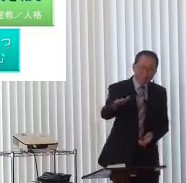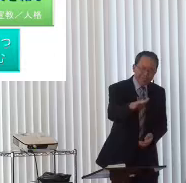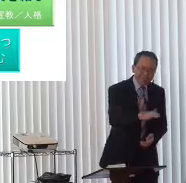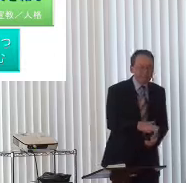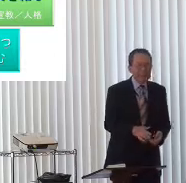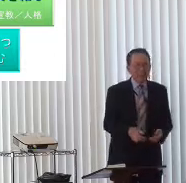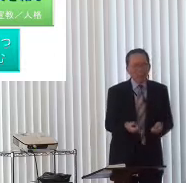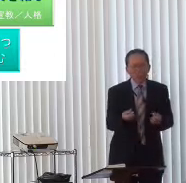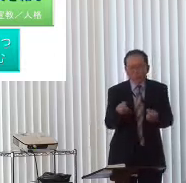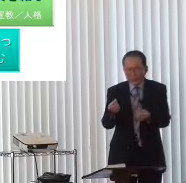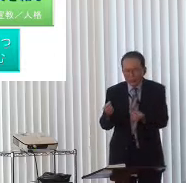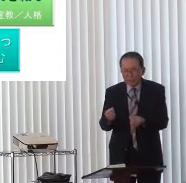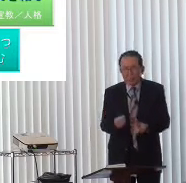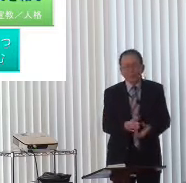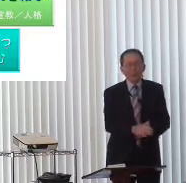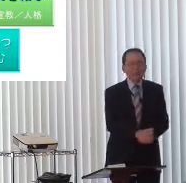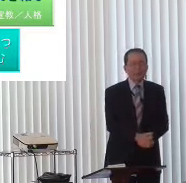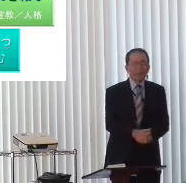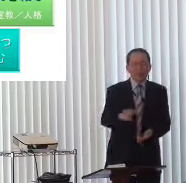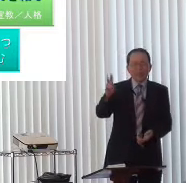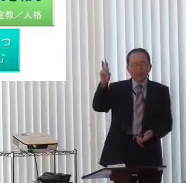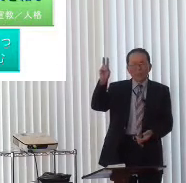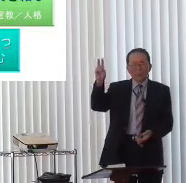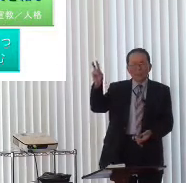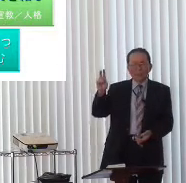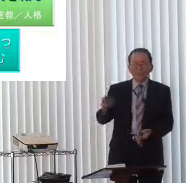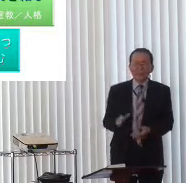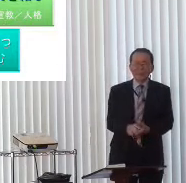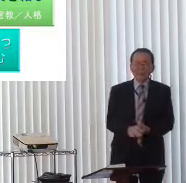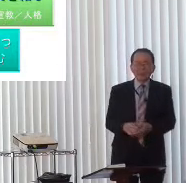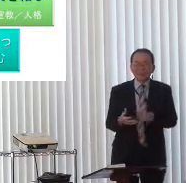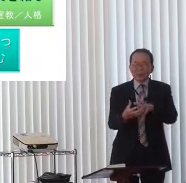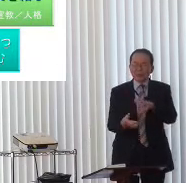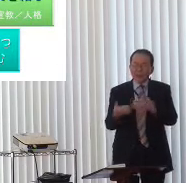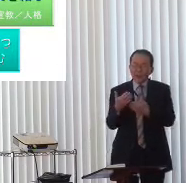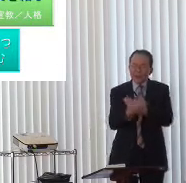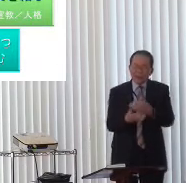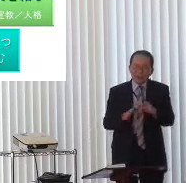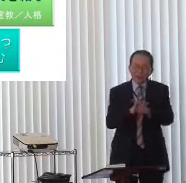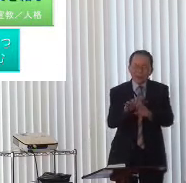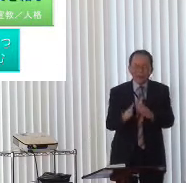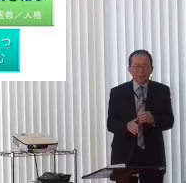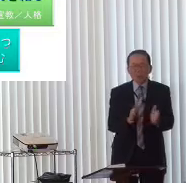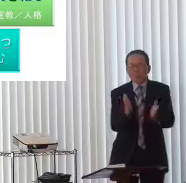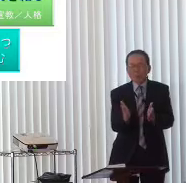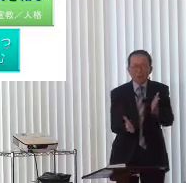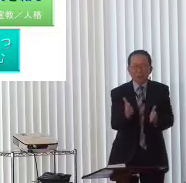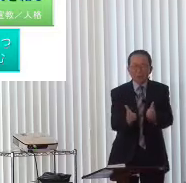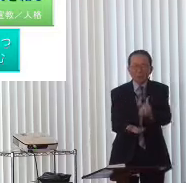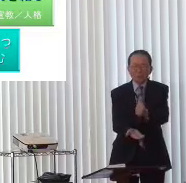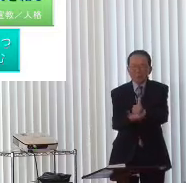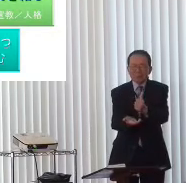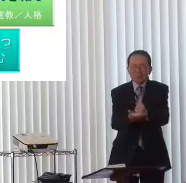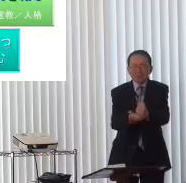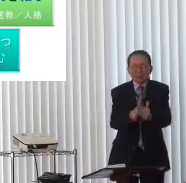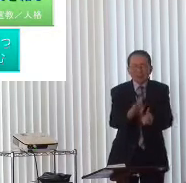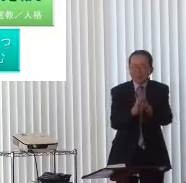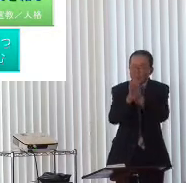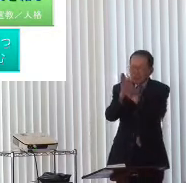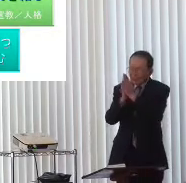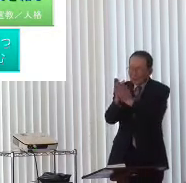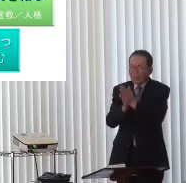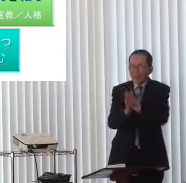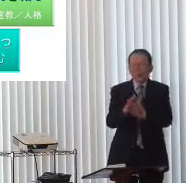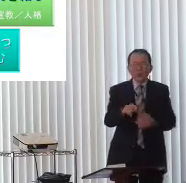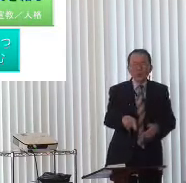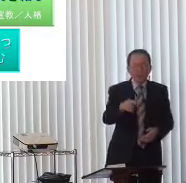な等しくあなたの深い御愛によって守られ支えられているのでありますから、どうぞ